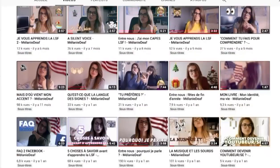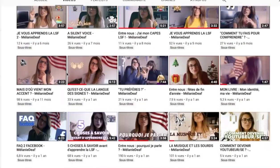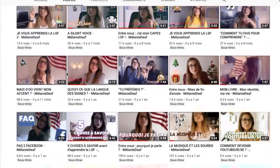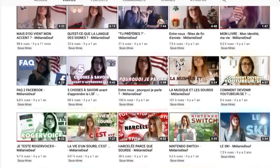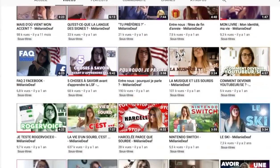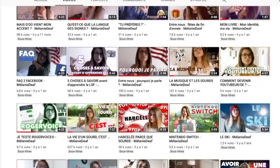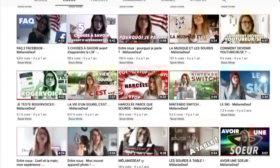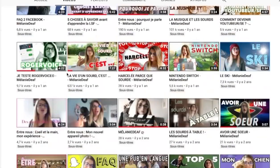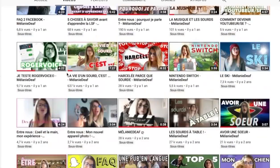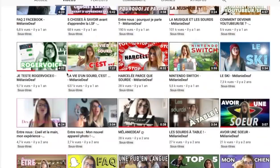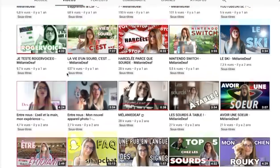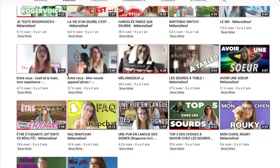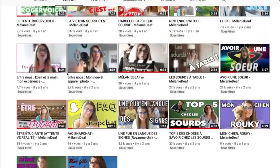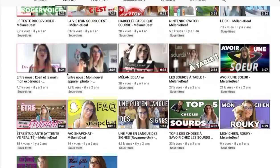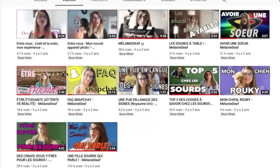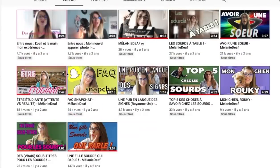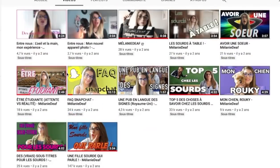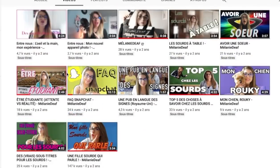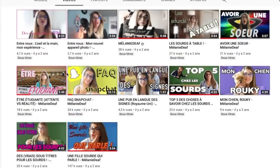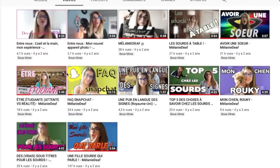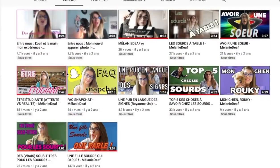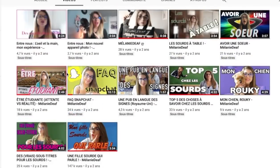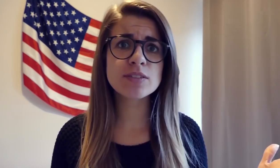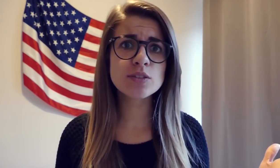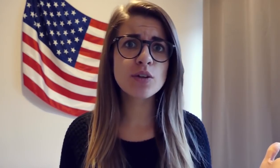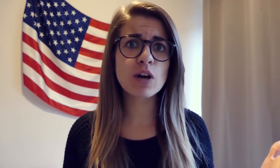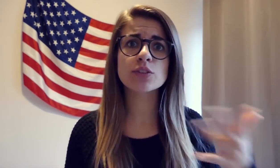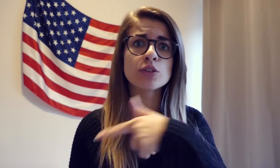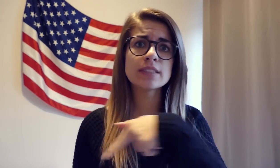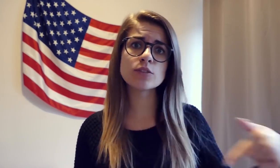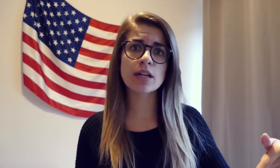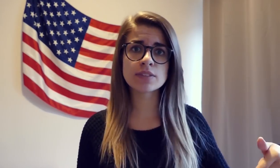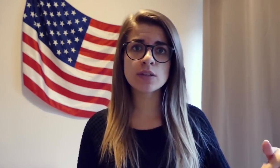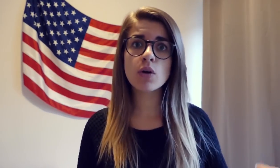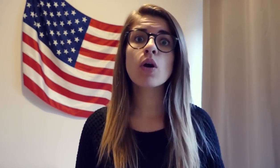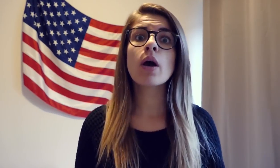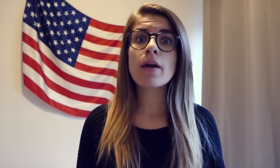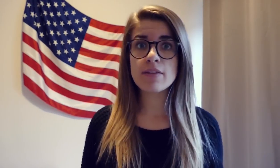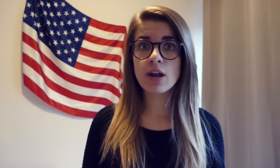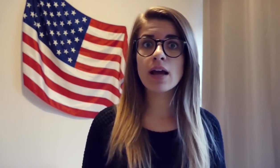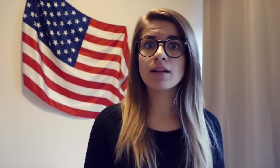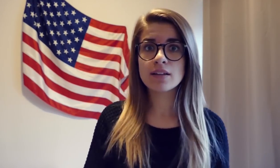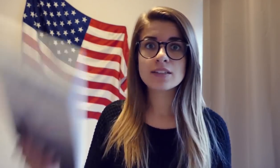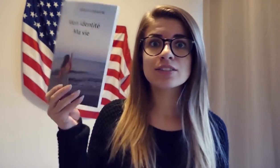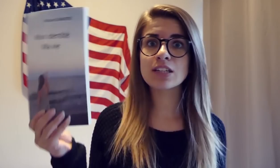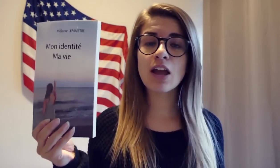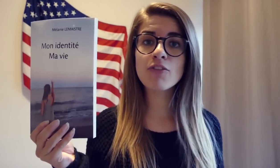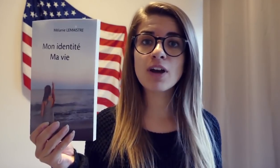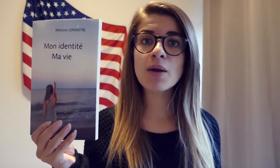depuis 2016 et comptabilise plus de 51 000 abonnés. Elle a également écrit un livre où elle détaille son quotidien. Pour Femois Singh, elle nous a concocté une petite